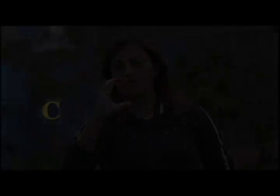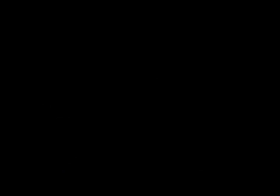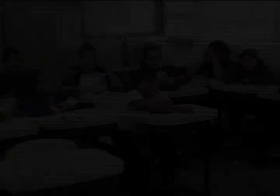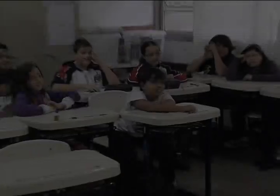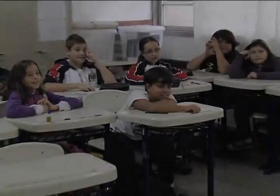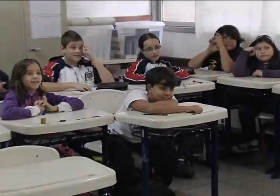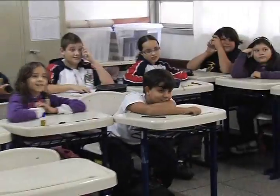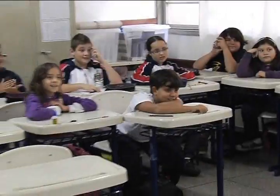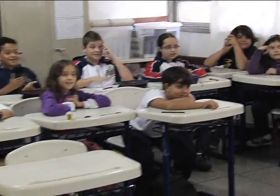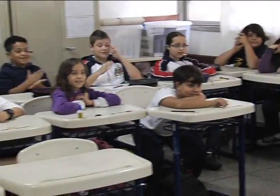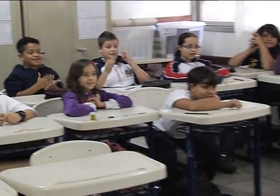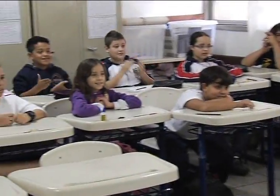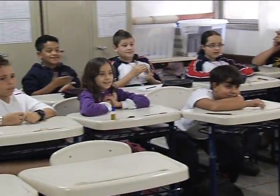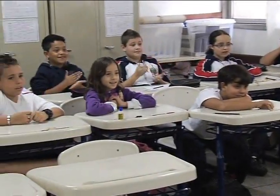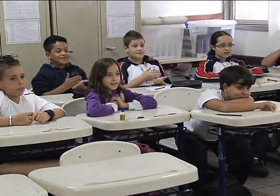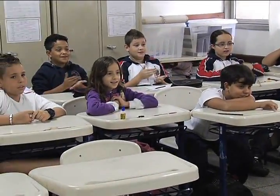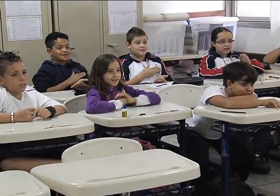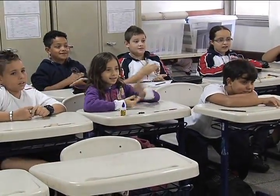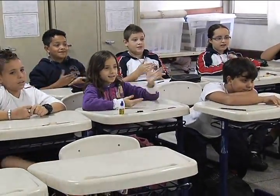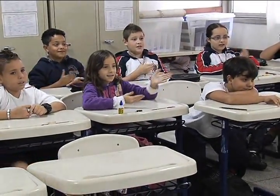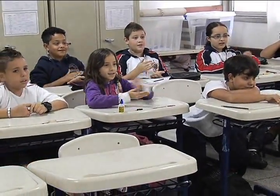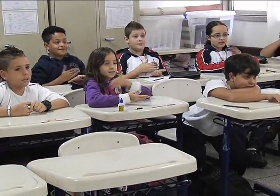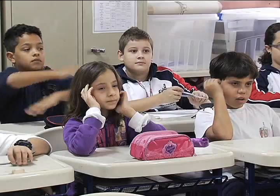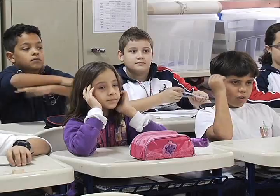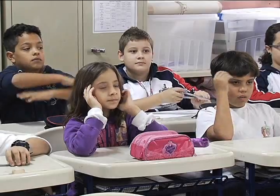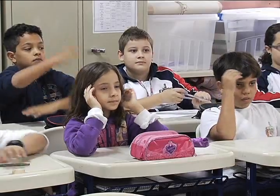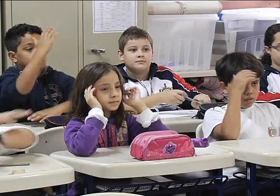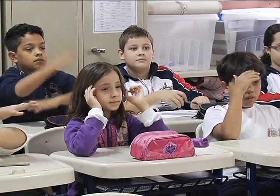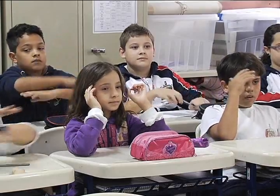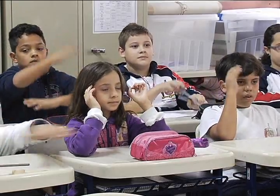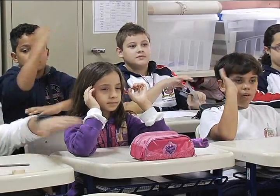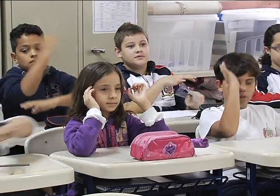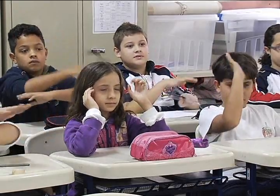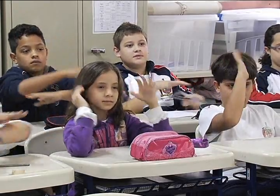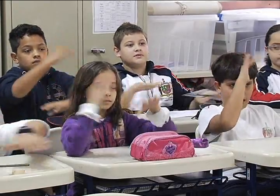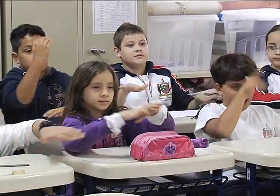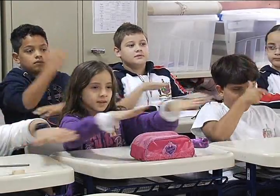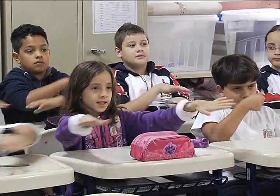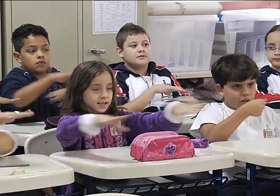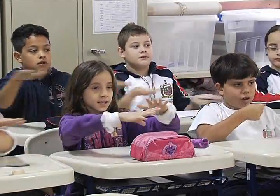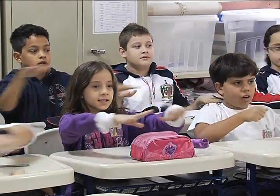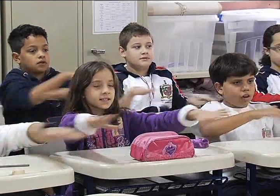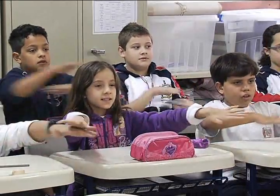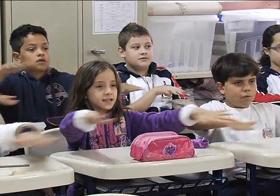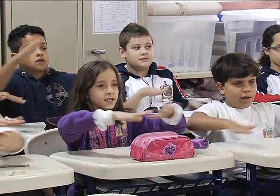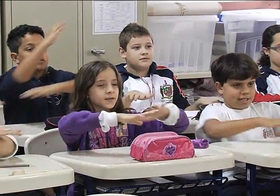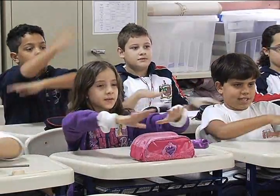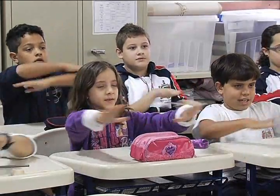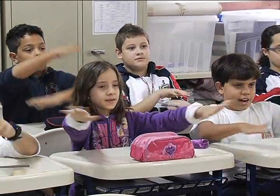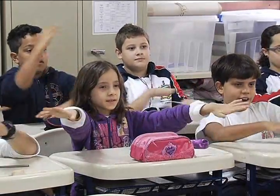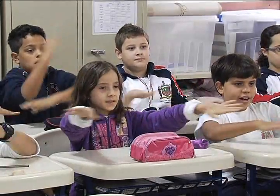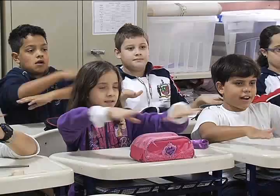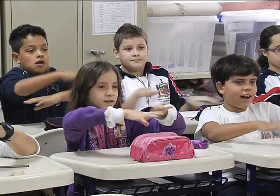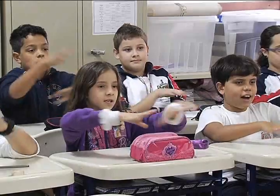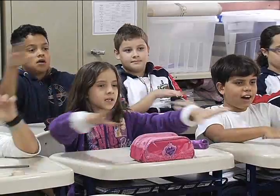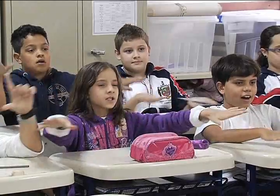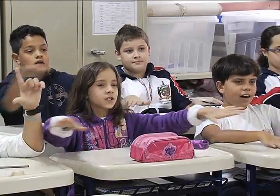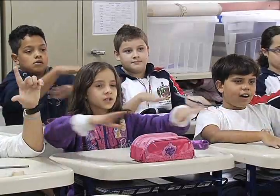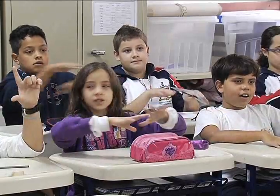De volta à Escola Apolo, em São Bernardo do Campo. A legislação também estabelece que as escolas promovam cursos básicos de Libras